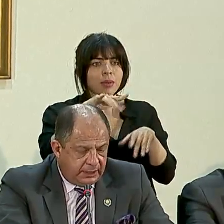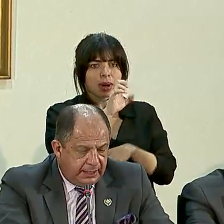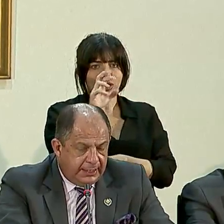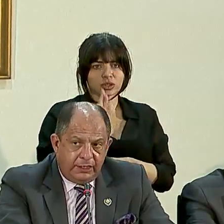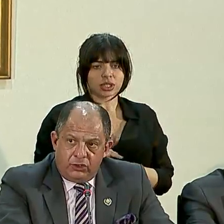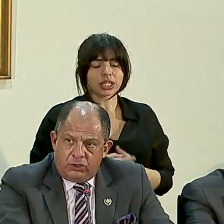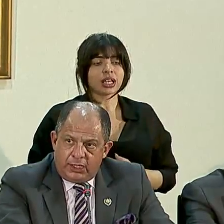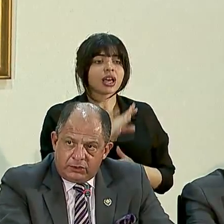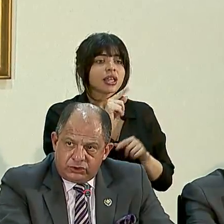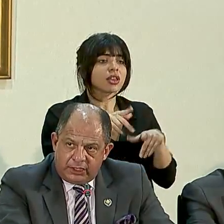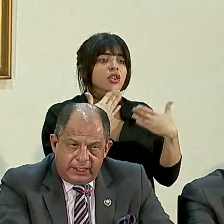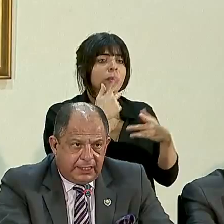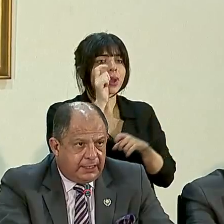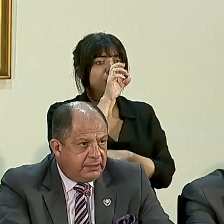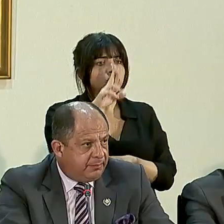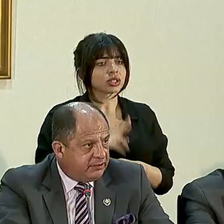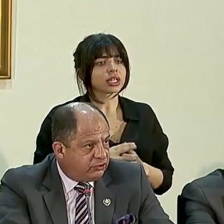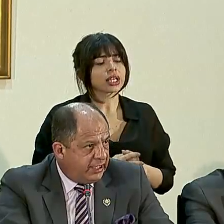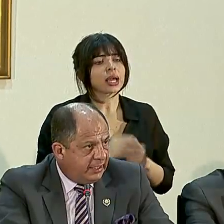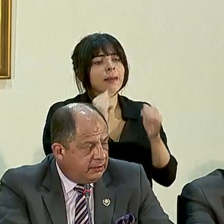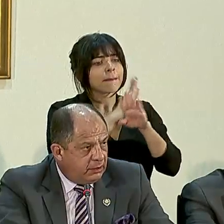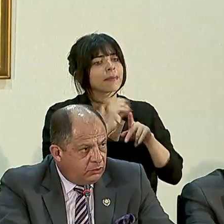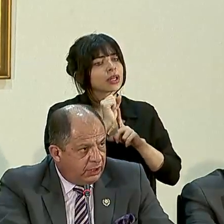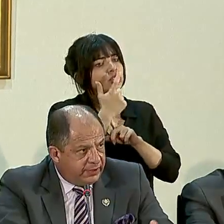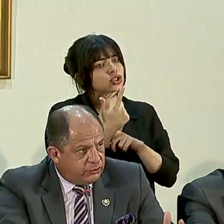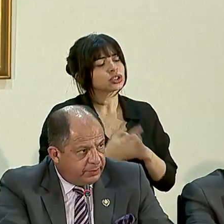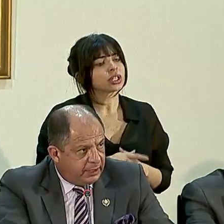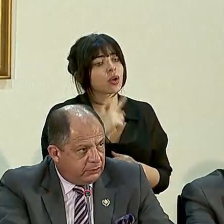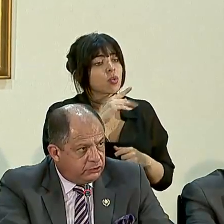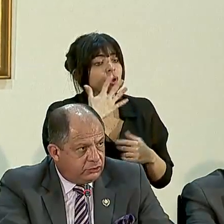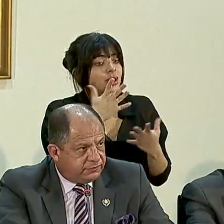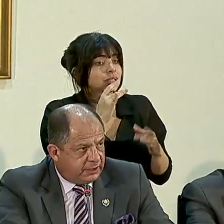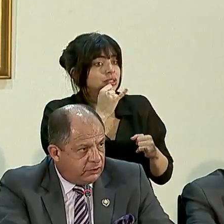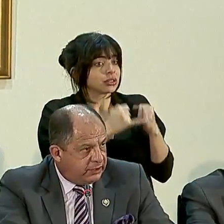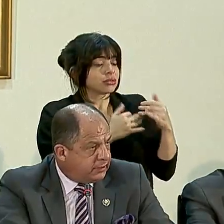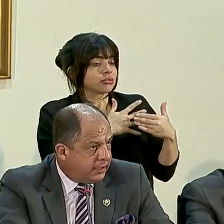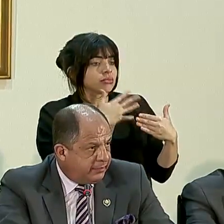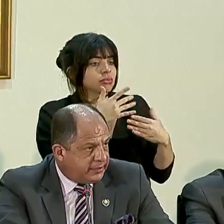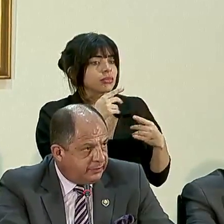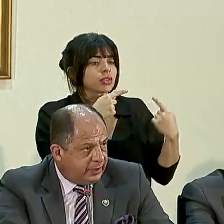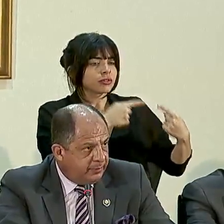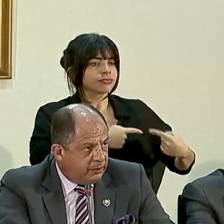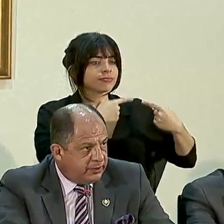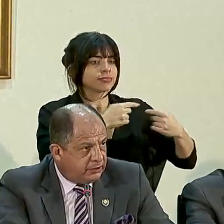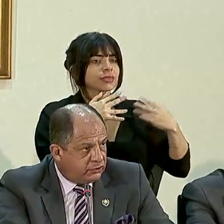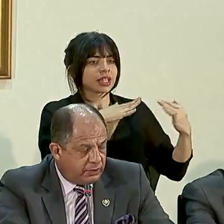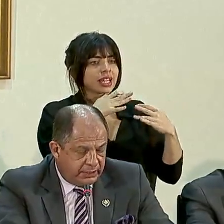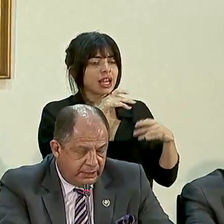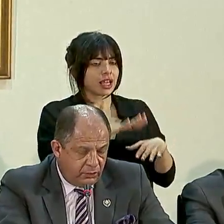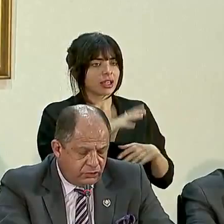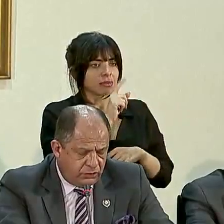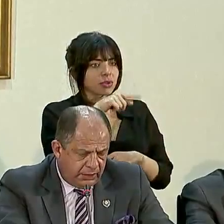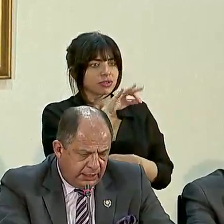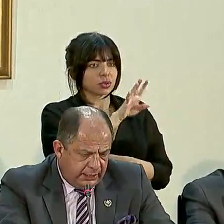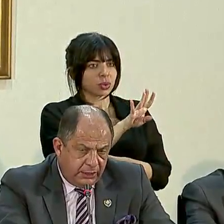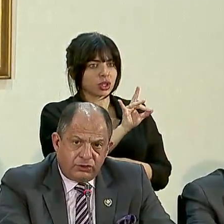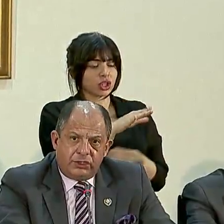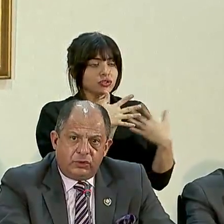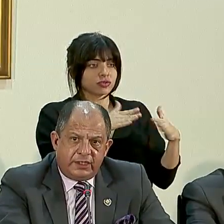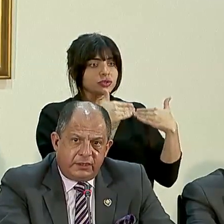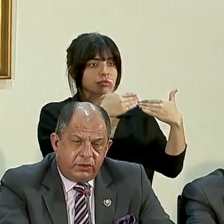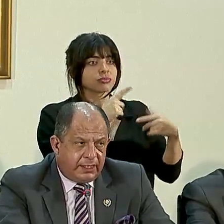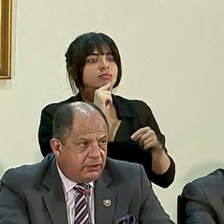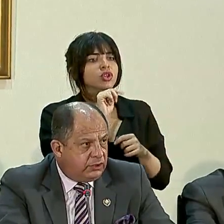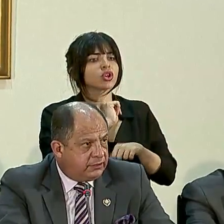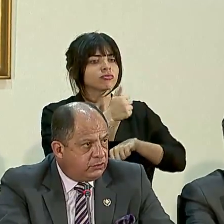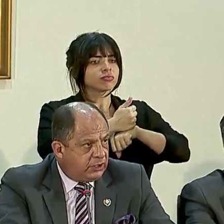costarricense, le dio a Costa Rica la paz social una vez superados los fragores de la Guerra Civil en 1948 y